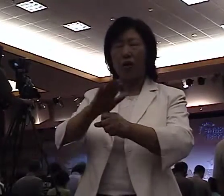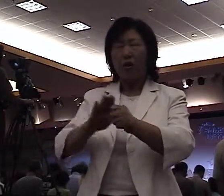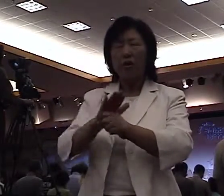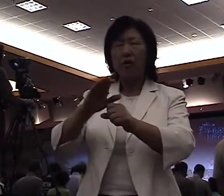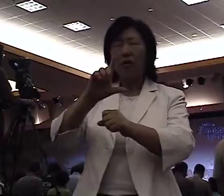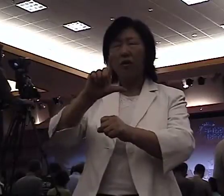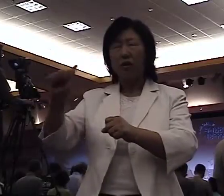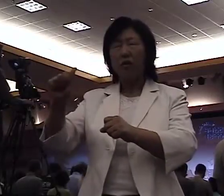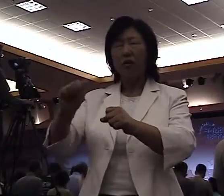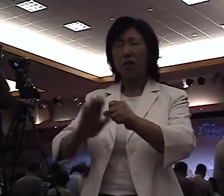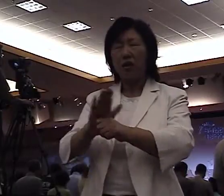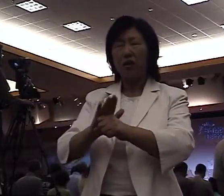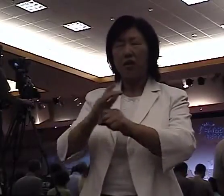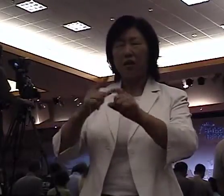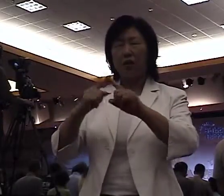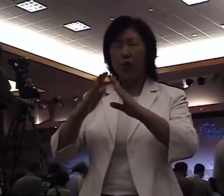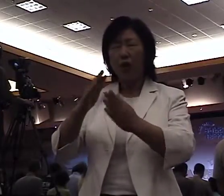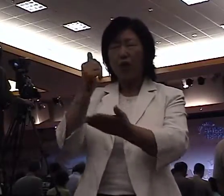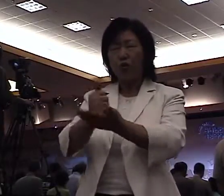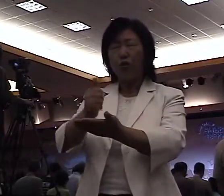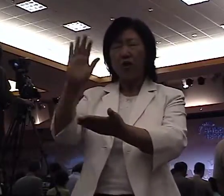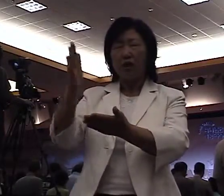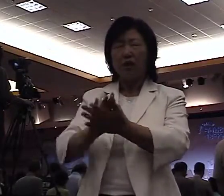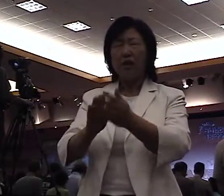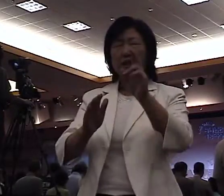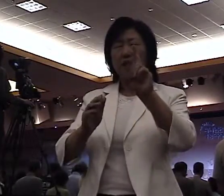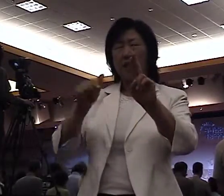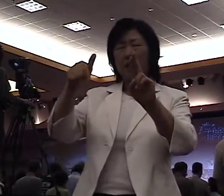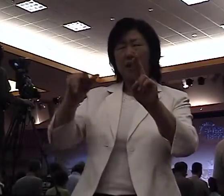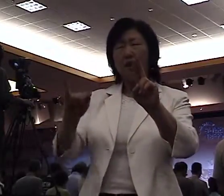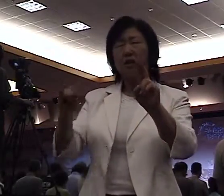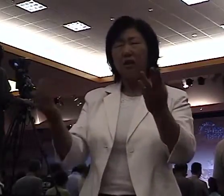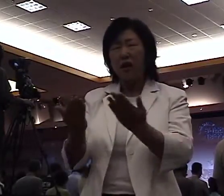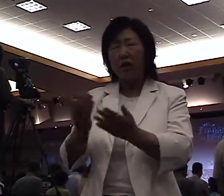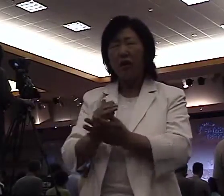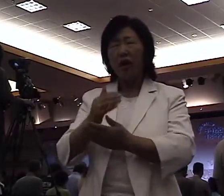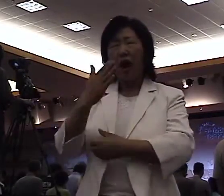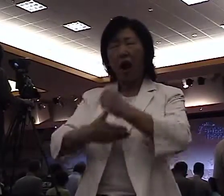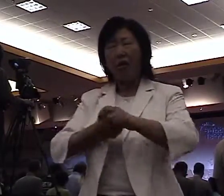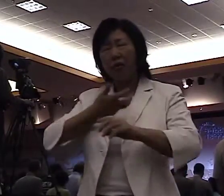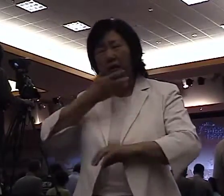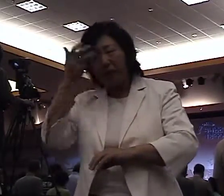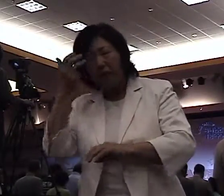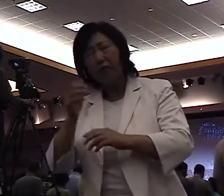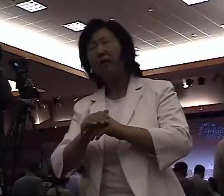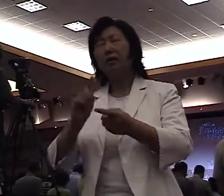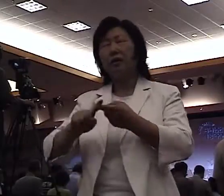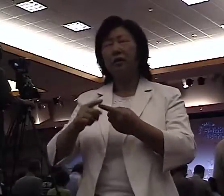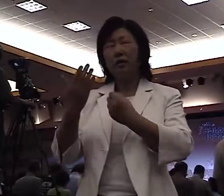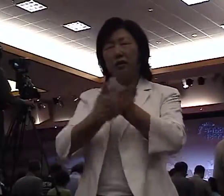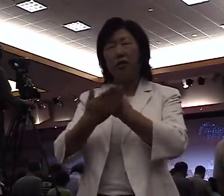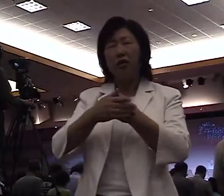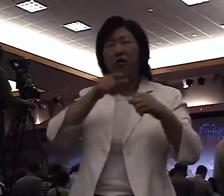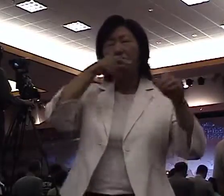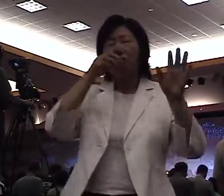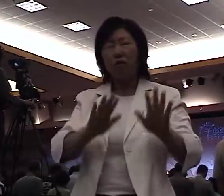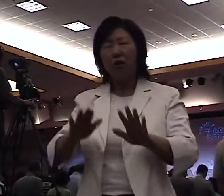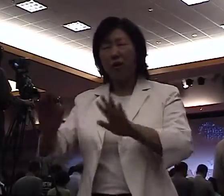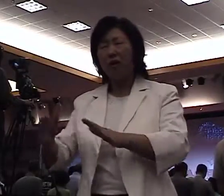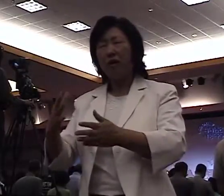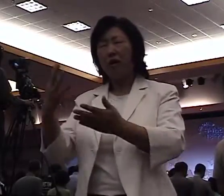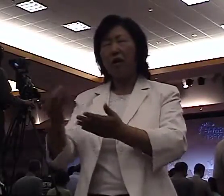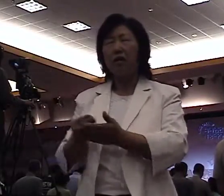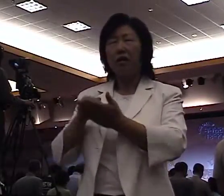교회의 주인이 되신 주님이시여, 이기 사역 킹덤 드림의 은혜의 물결을 타게 하옵소서. 한 마음으로